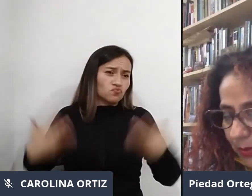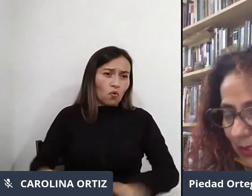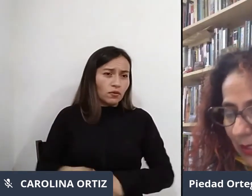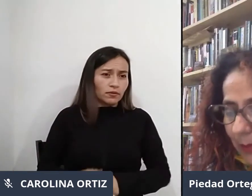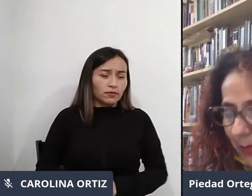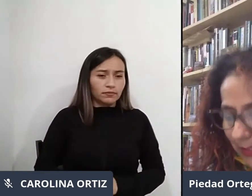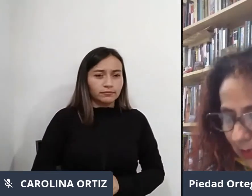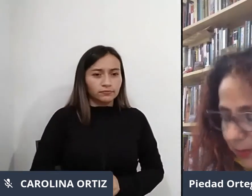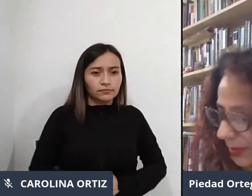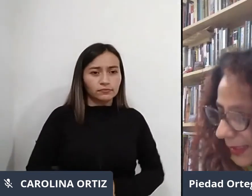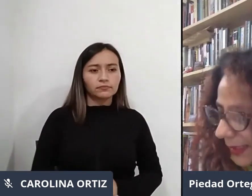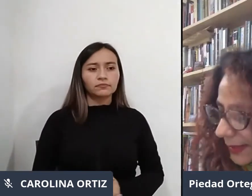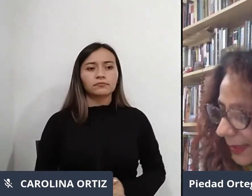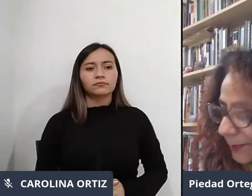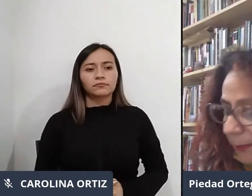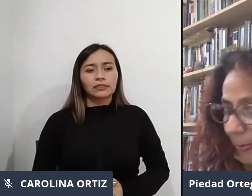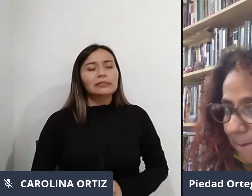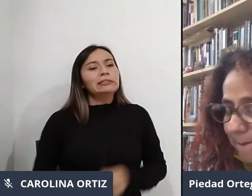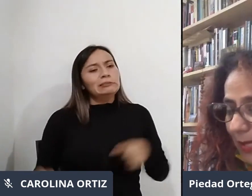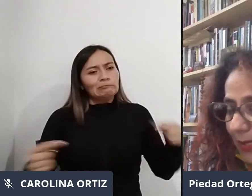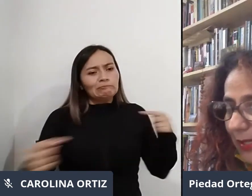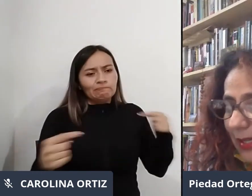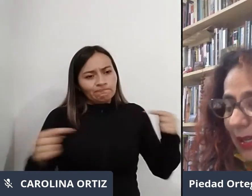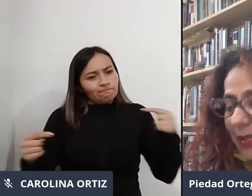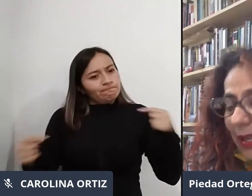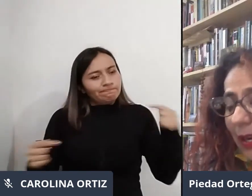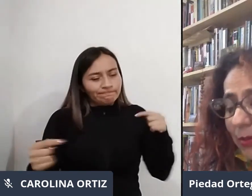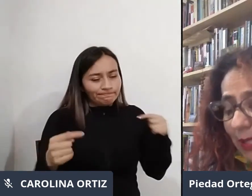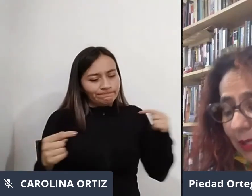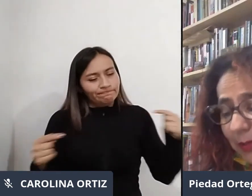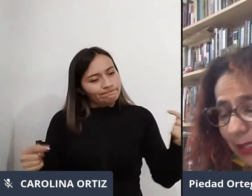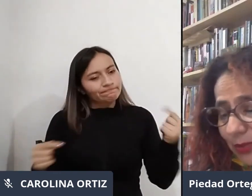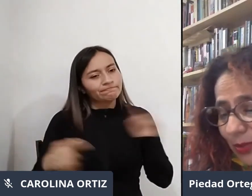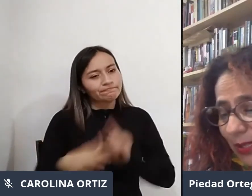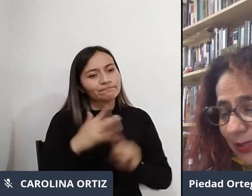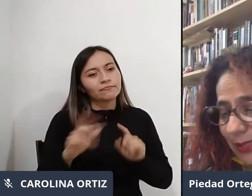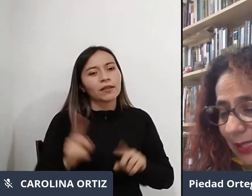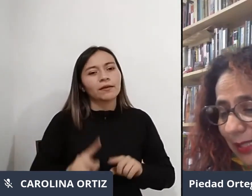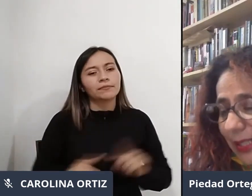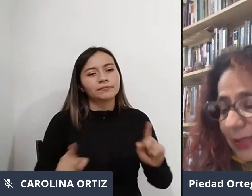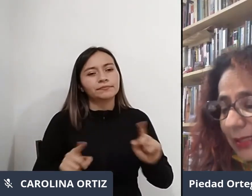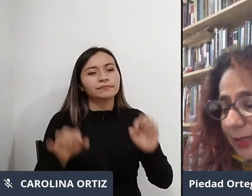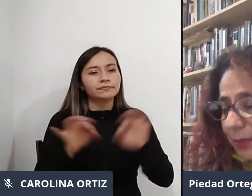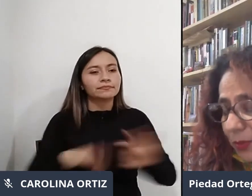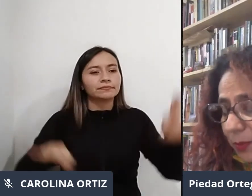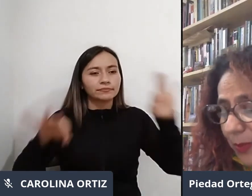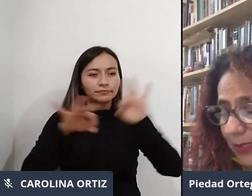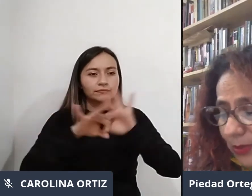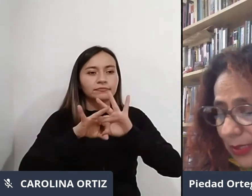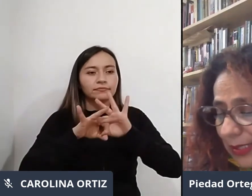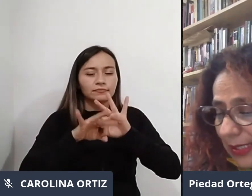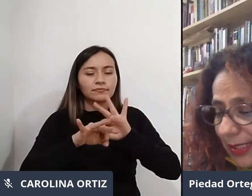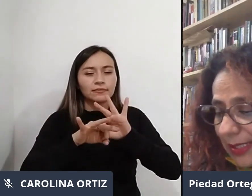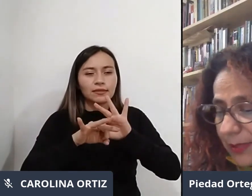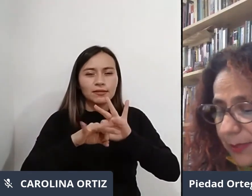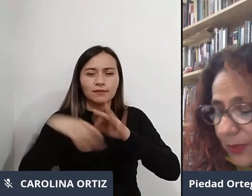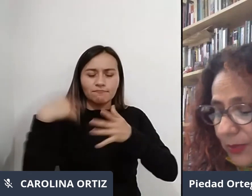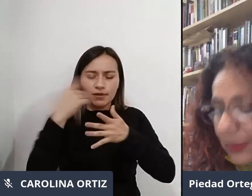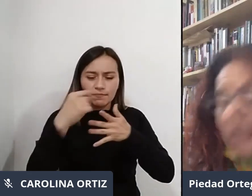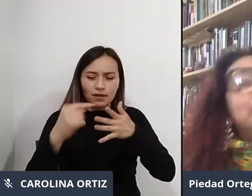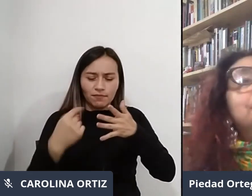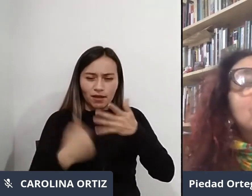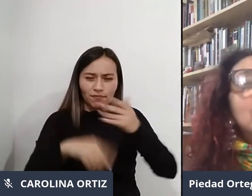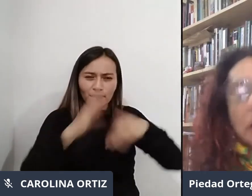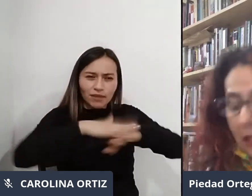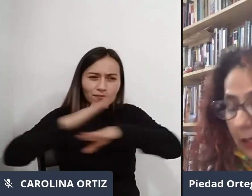esto, pero me parece importante que le hagamos seguimiento a estas alertas y, por supuesto, quienes se